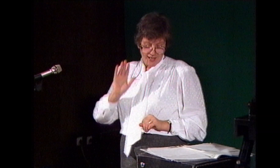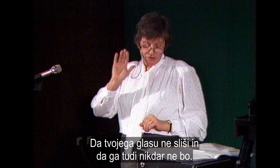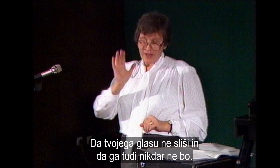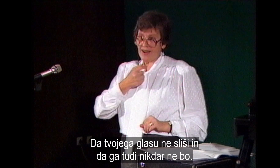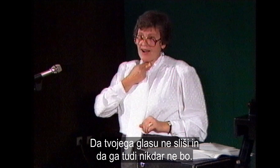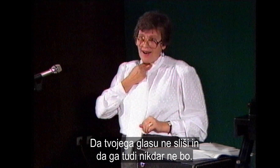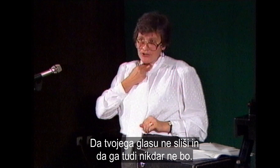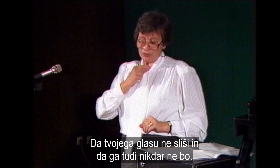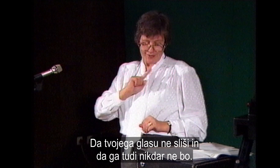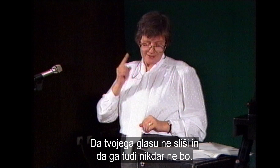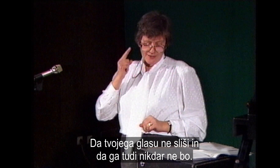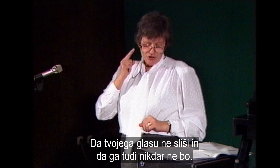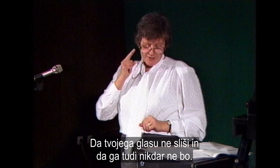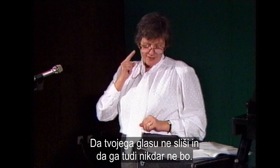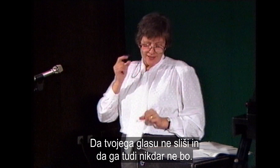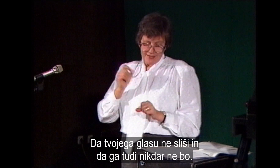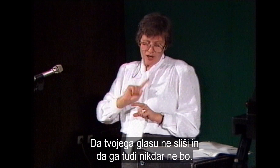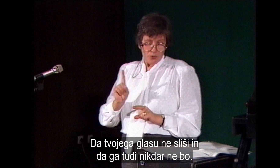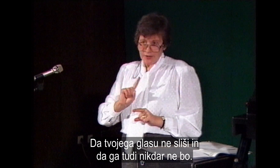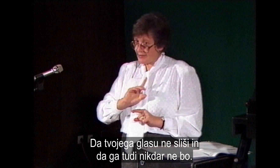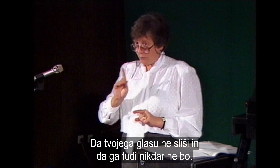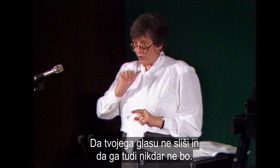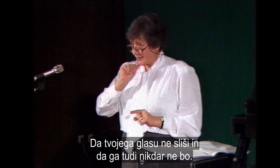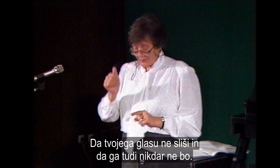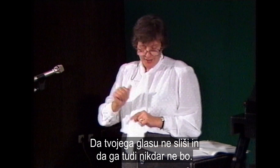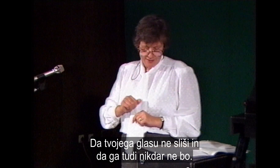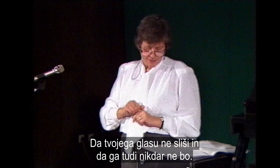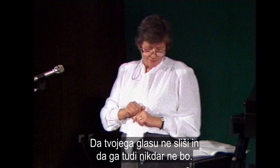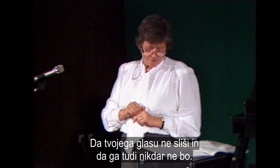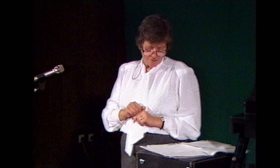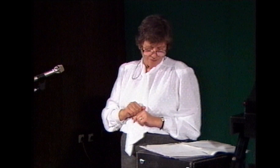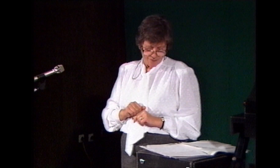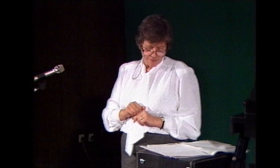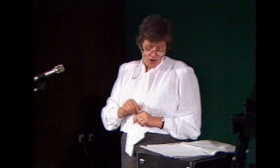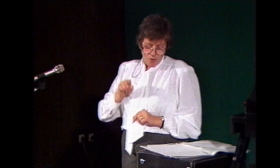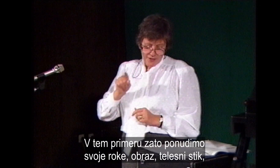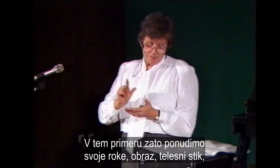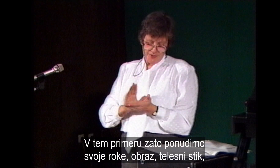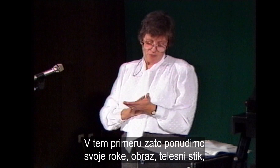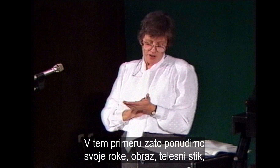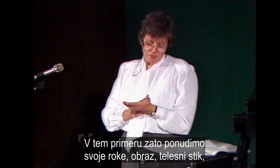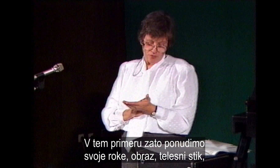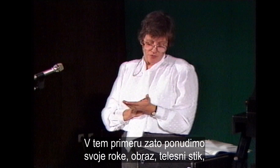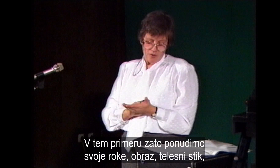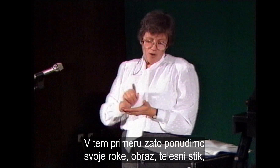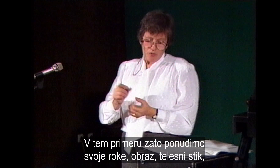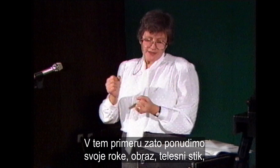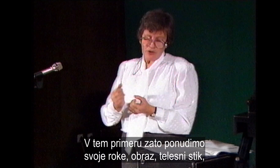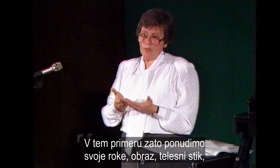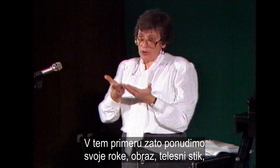Saj tvojega glasu ne sliši, in ga tudi ne bo nikdar. V tem primoru mu zato